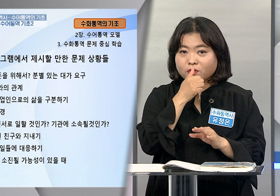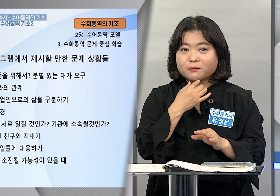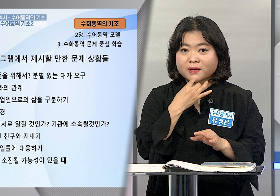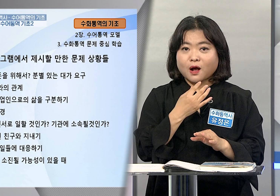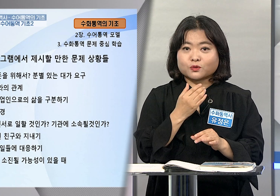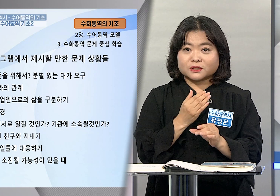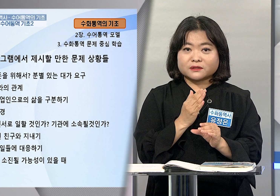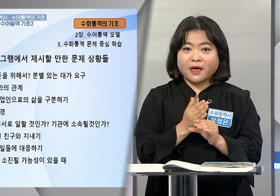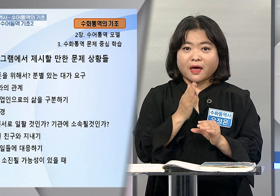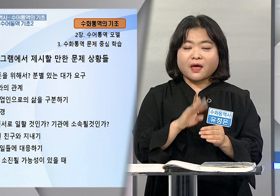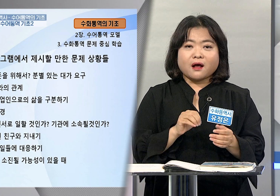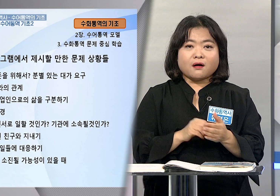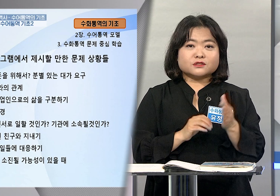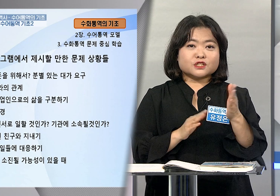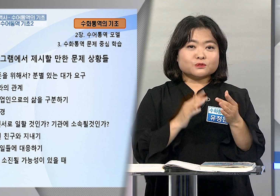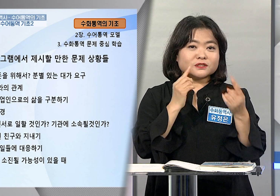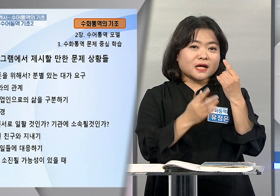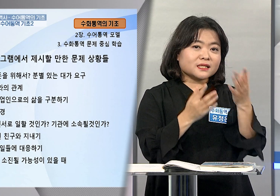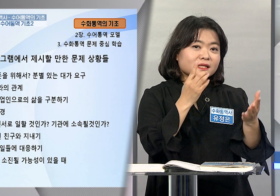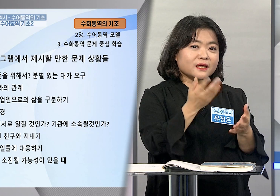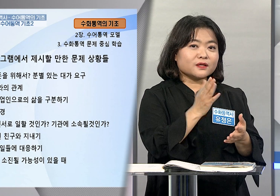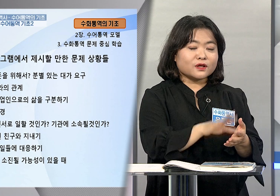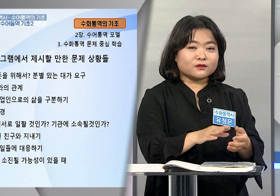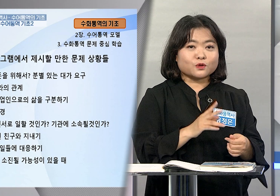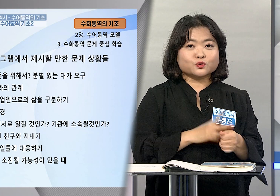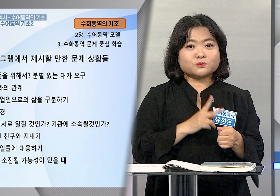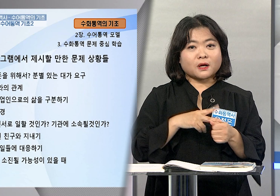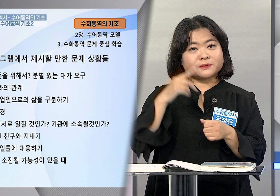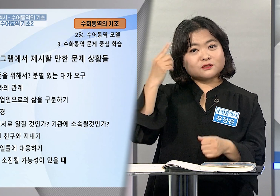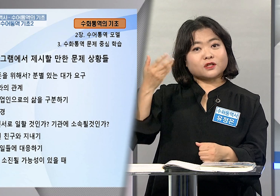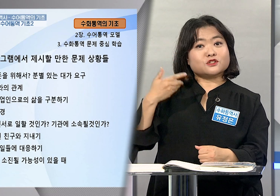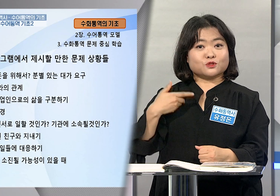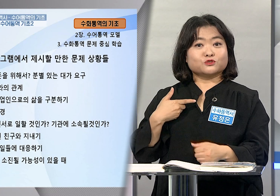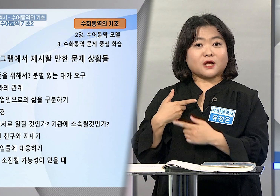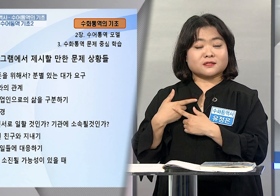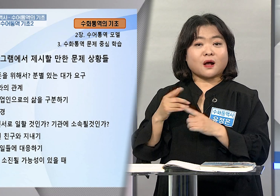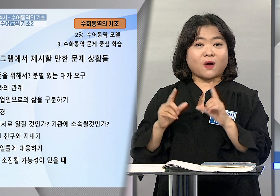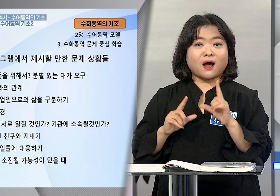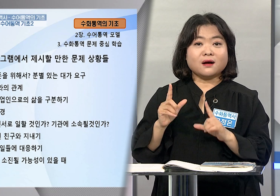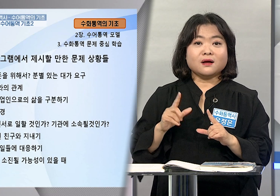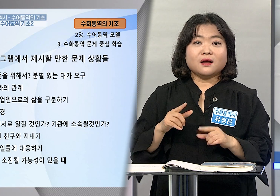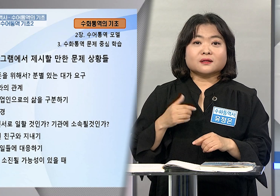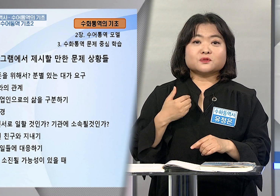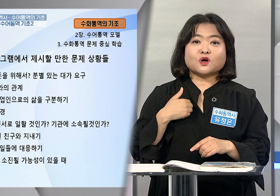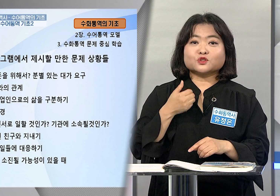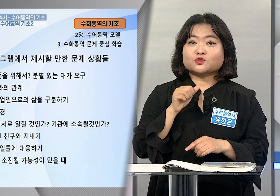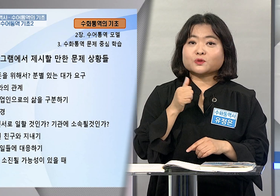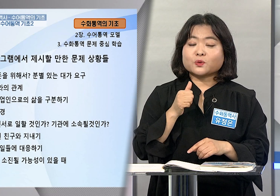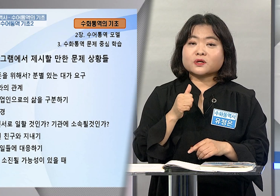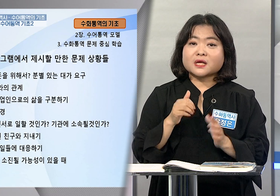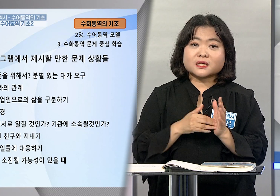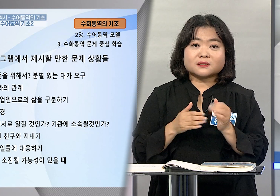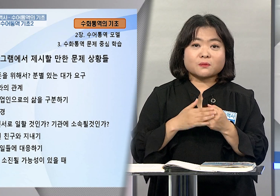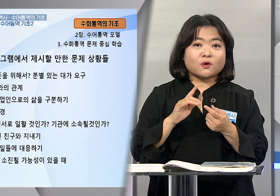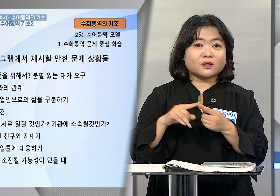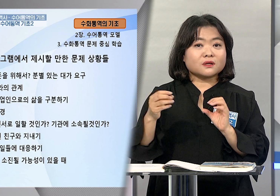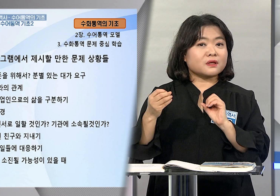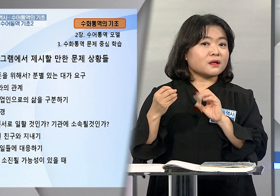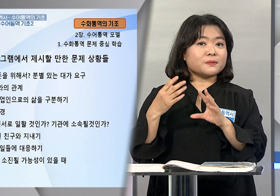통역만 하고 있는데 질문은 학생한테 해야 되는데 교수님이 갑자기 저한테 질문을 하는 상황. 그럼 저는 수화 통역사이기 때문에 거기에다 대답할